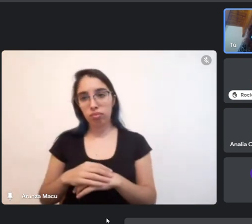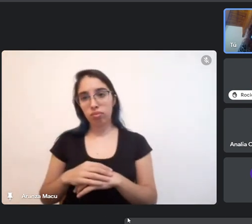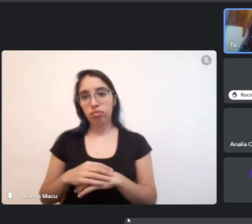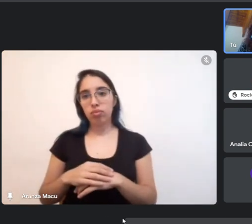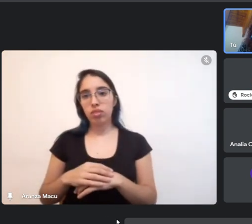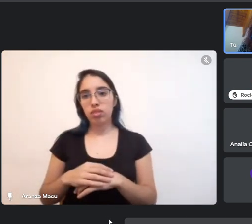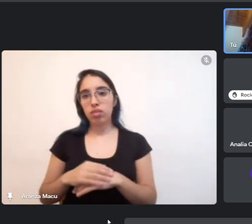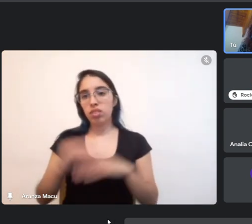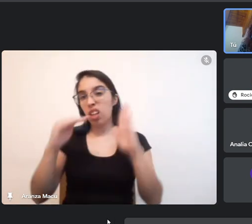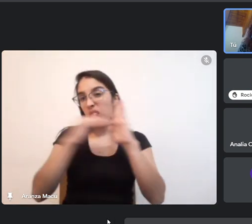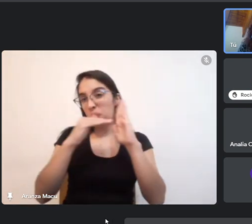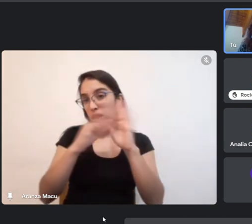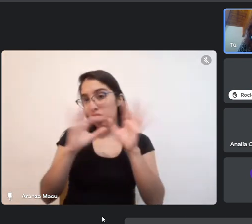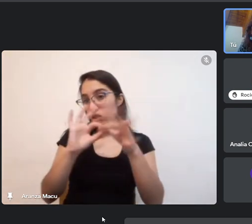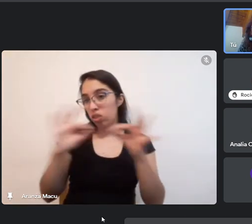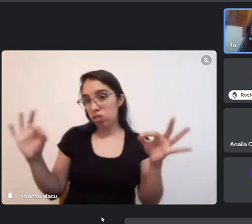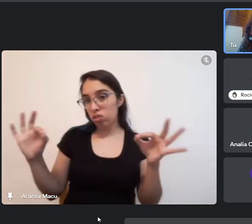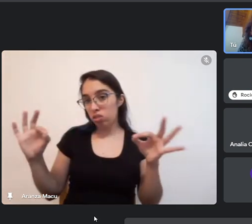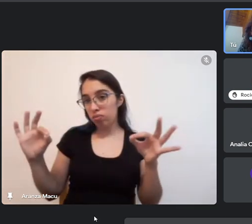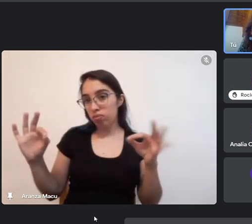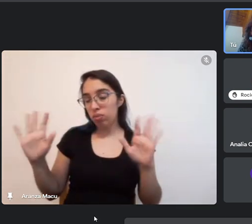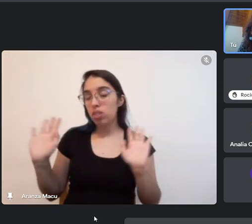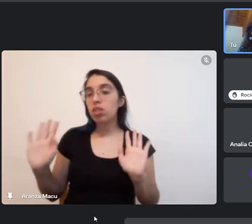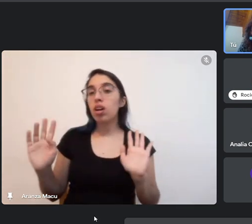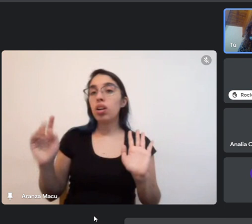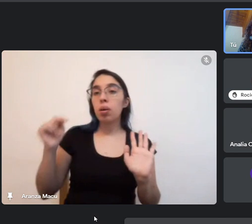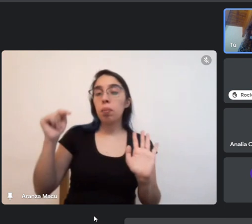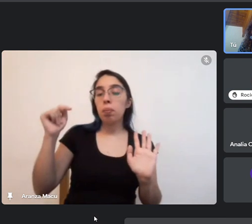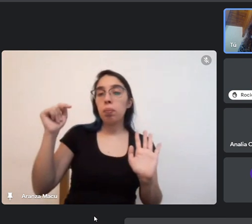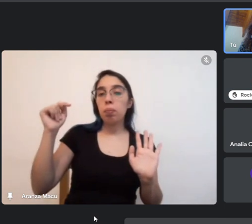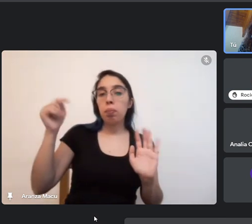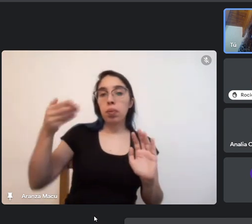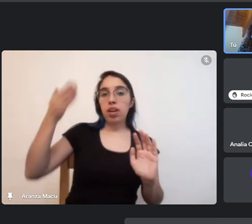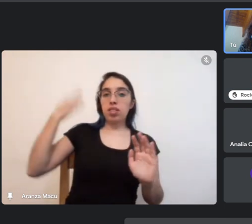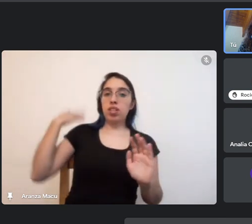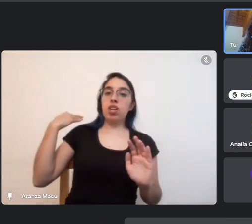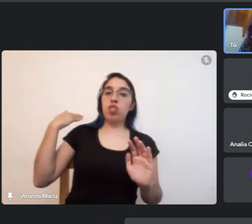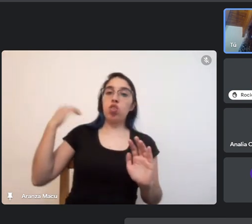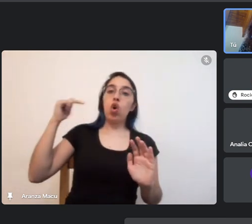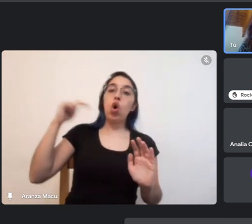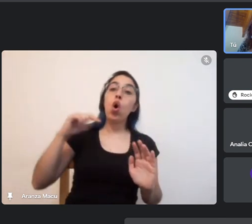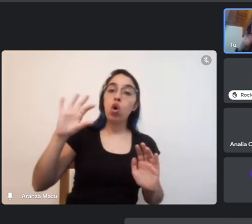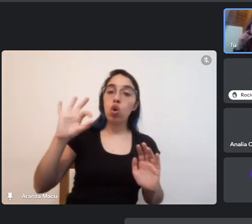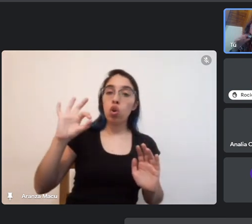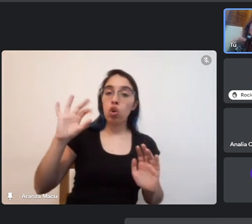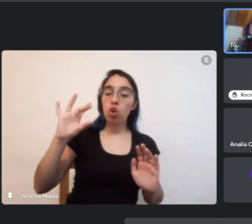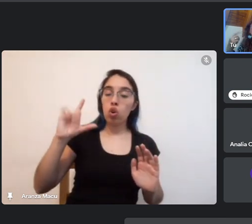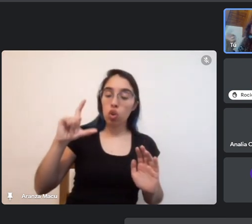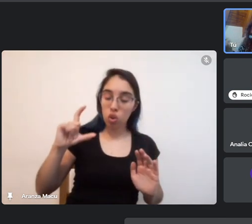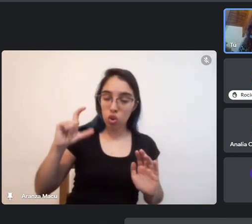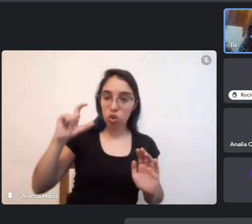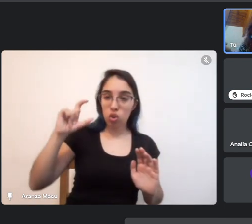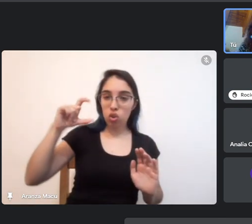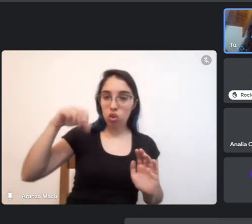sea, pasado o condicional. May es igual que